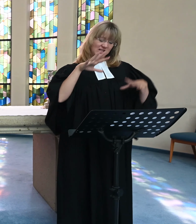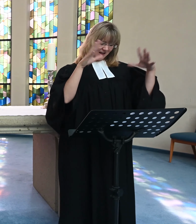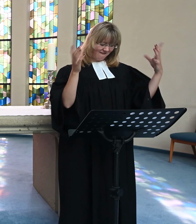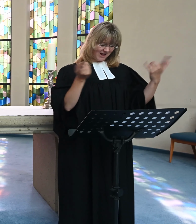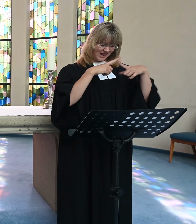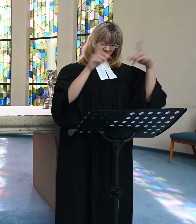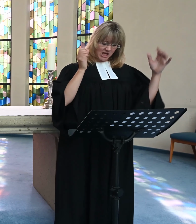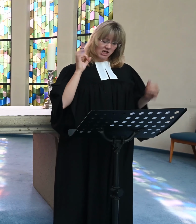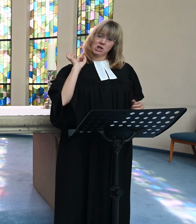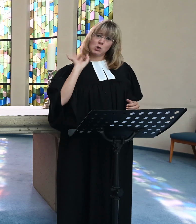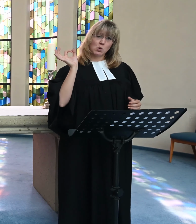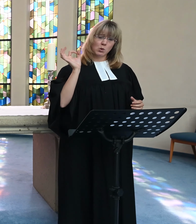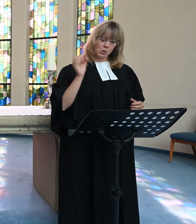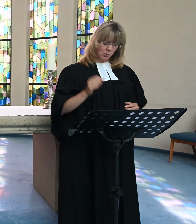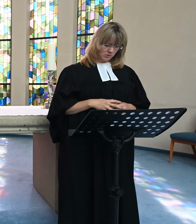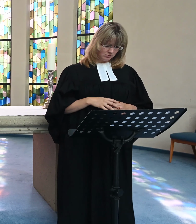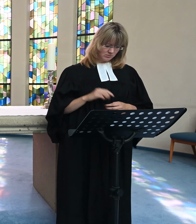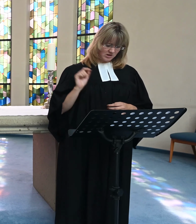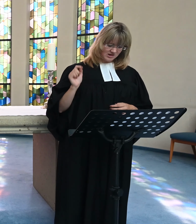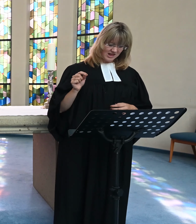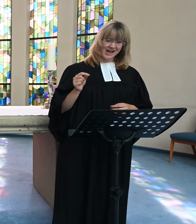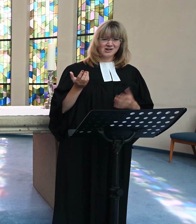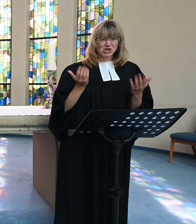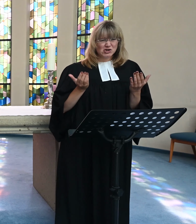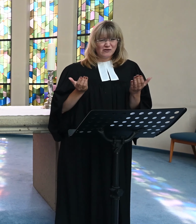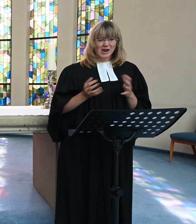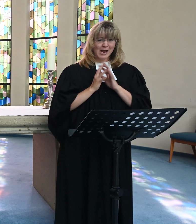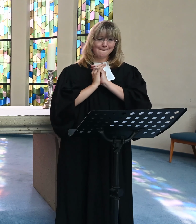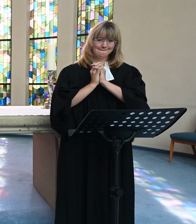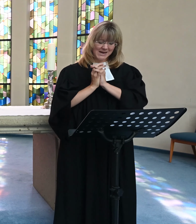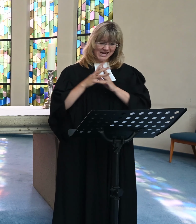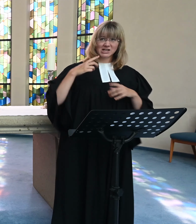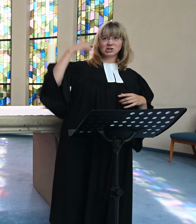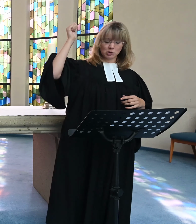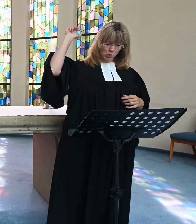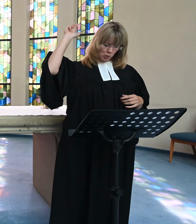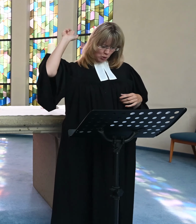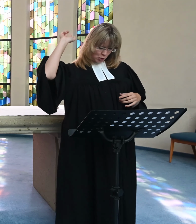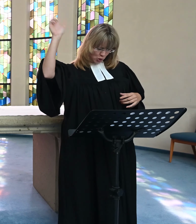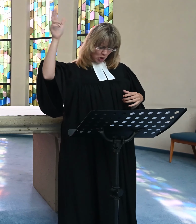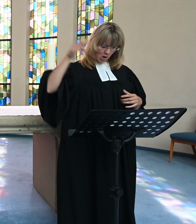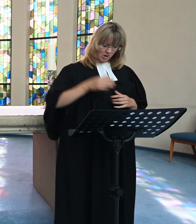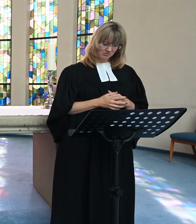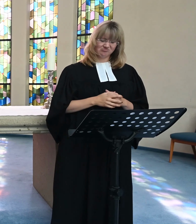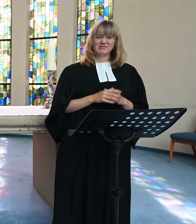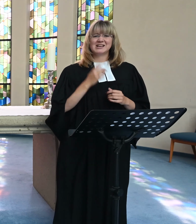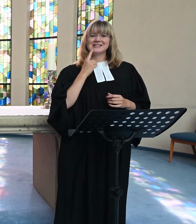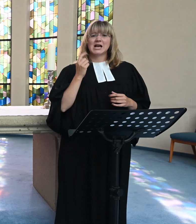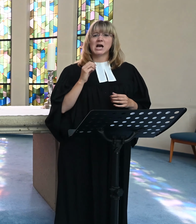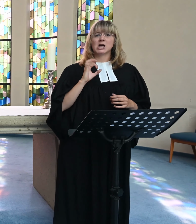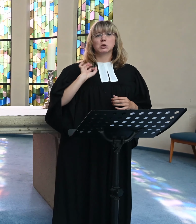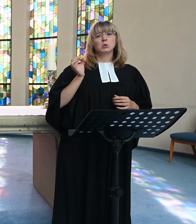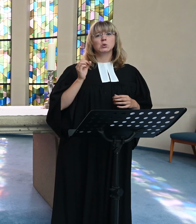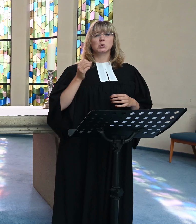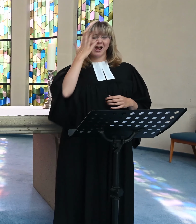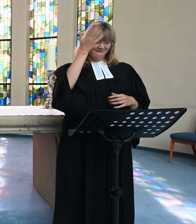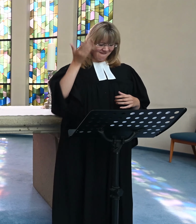beten. Es mag eine Hilfe sein, sich Gott stattdessen als liebende Mutter